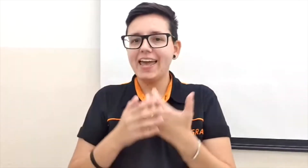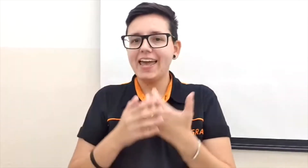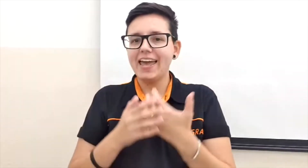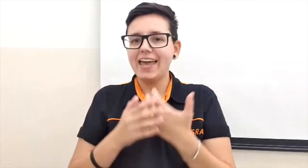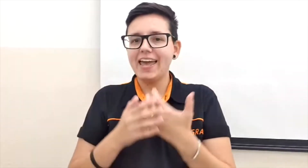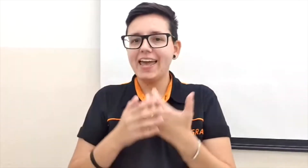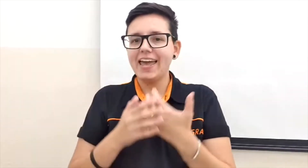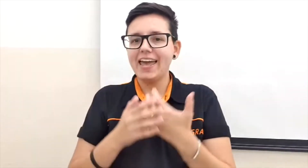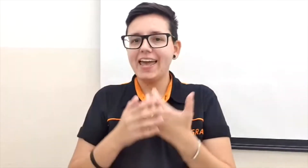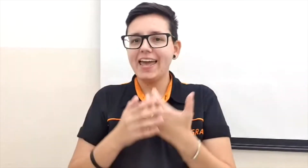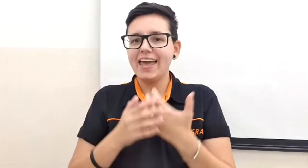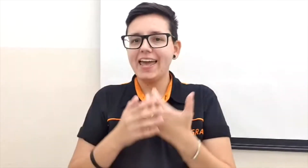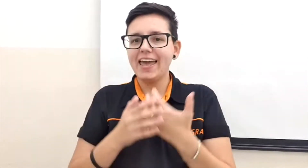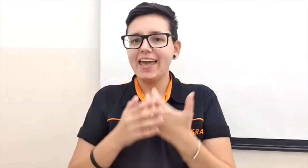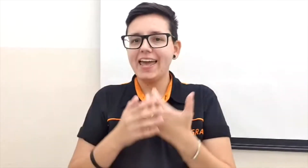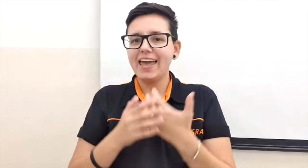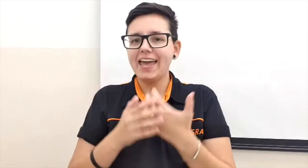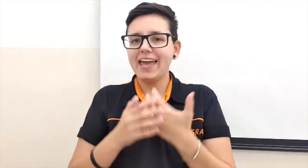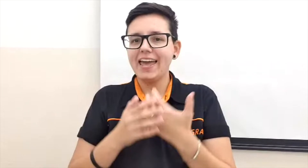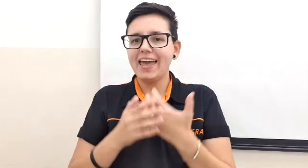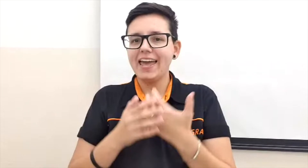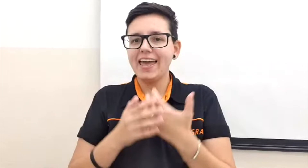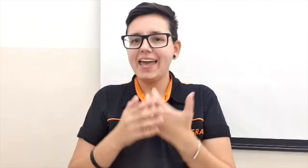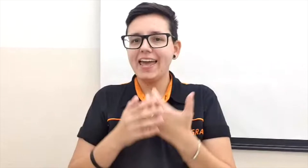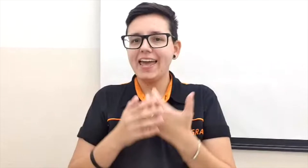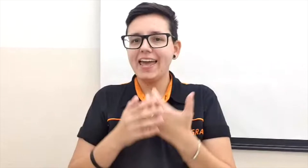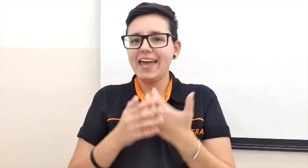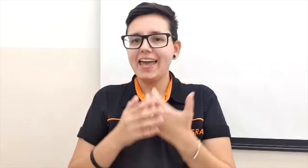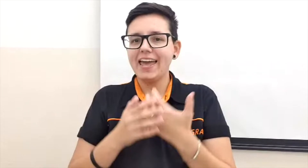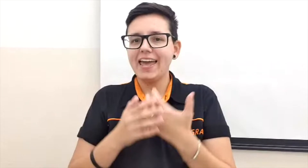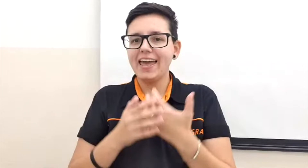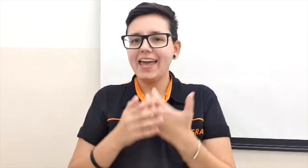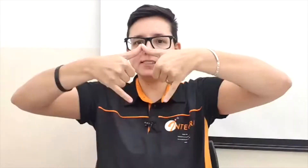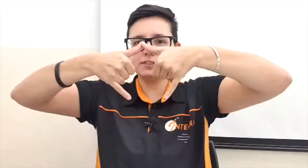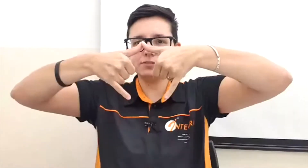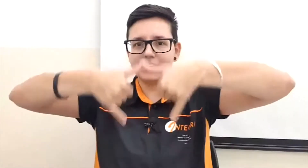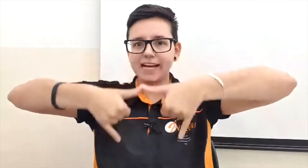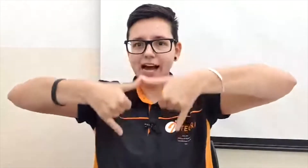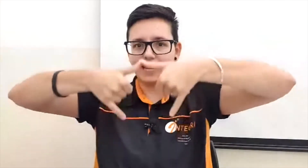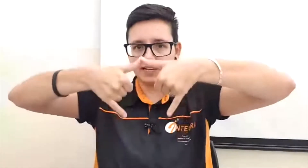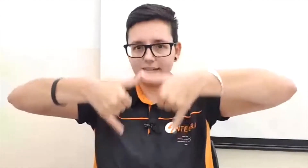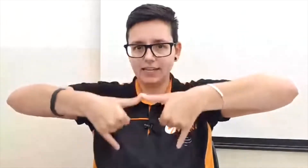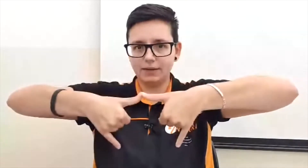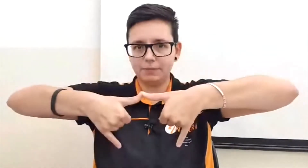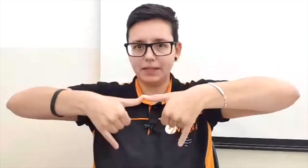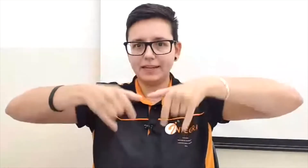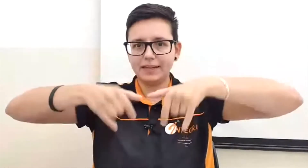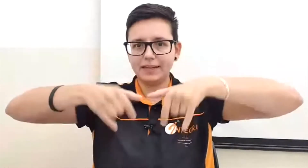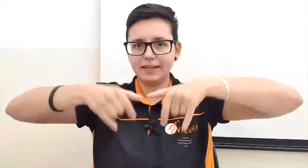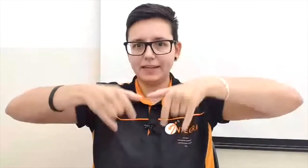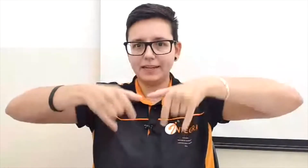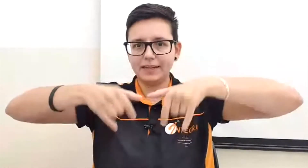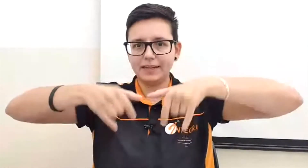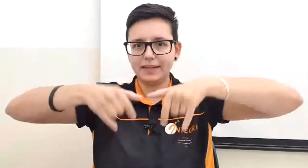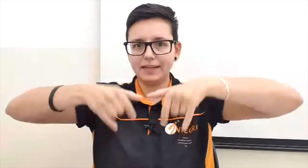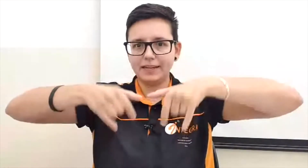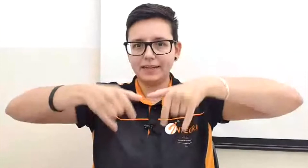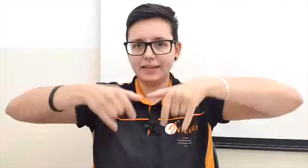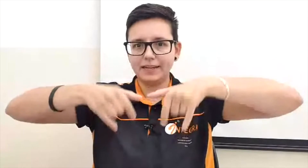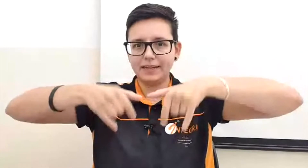português sinalizado. Ou seja, se você usar esse ficar aqui na seguinte frase, coloca